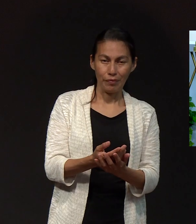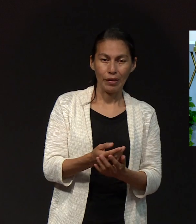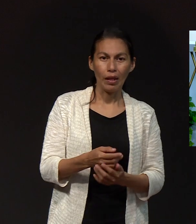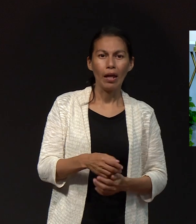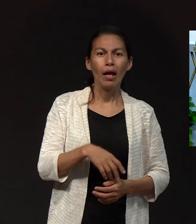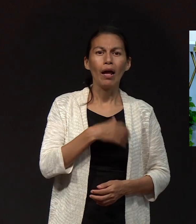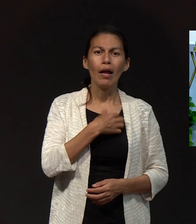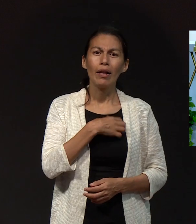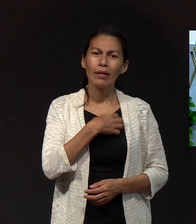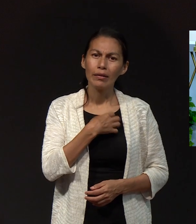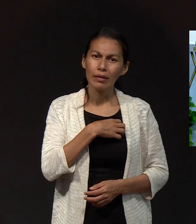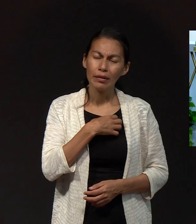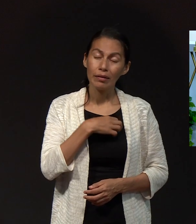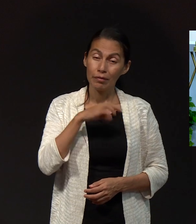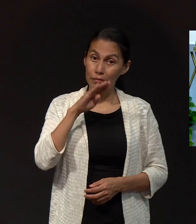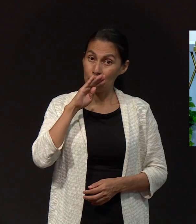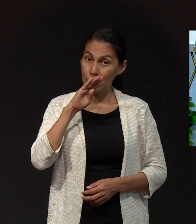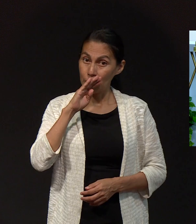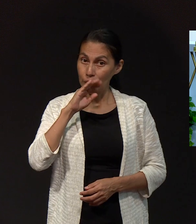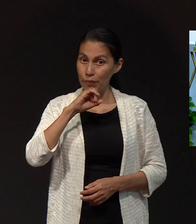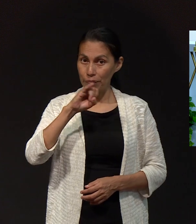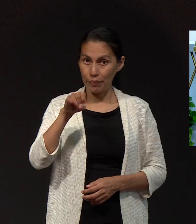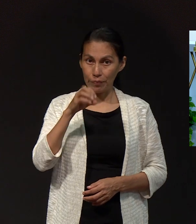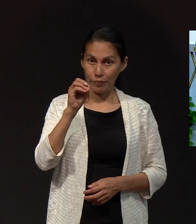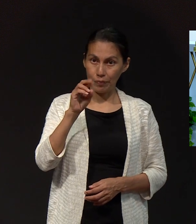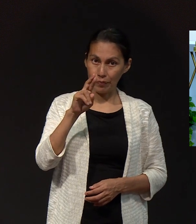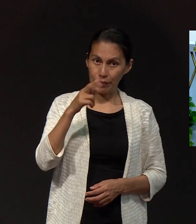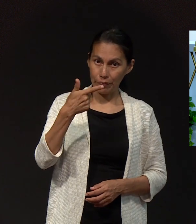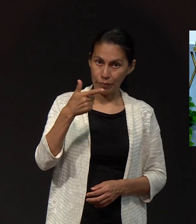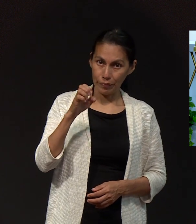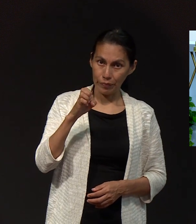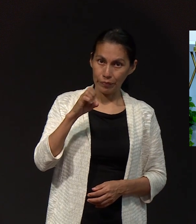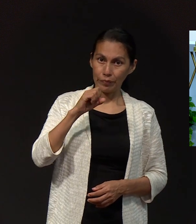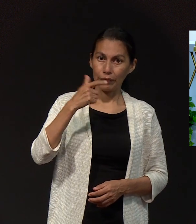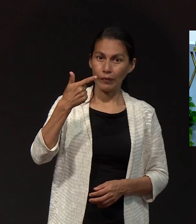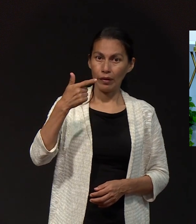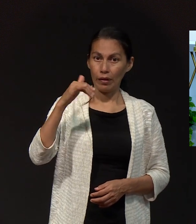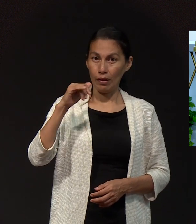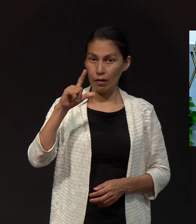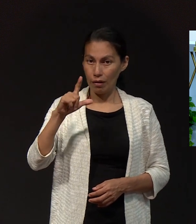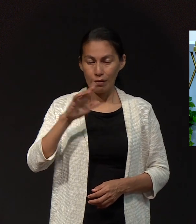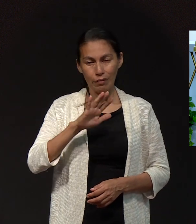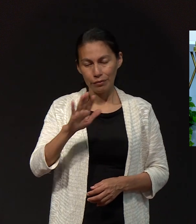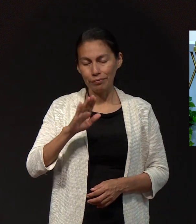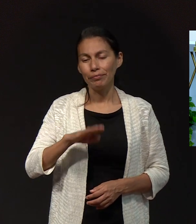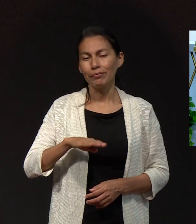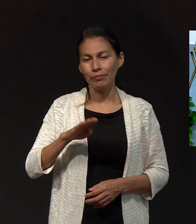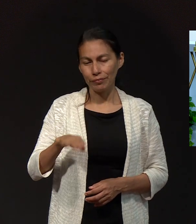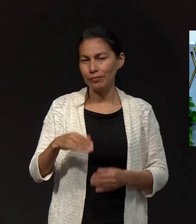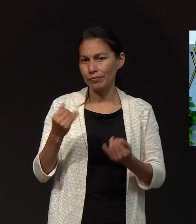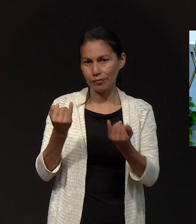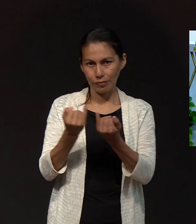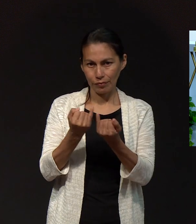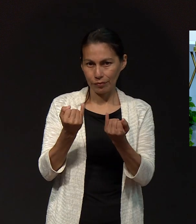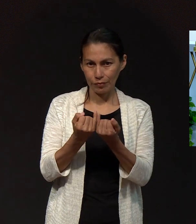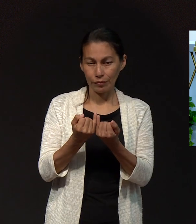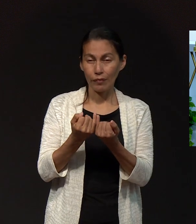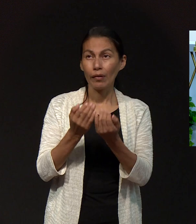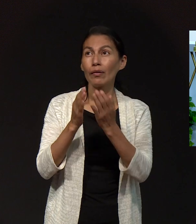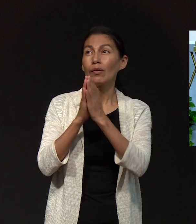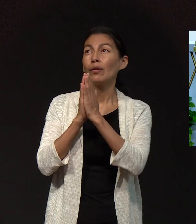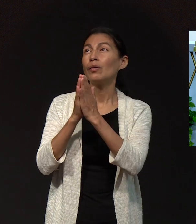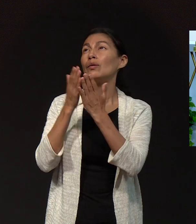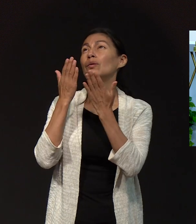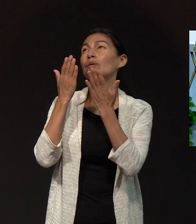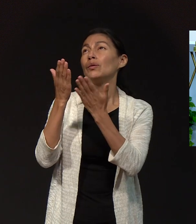En Argentina la mamá de Jorge Gil También descansa Y suplicamos a Dios Para que